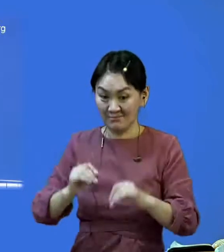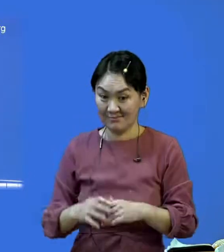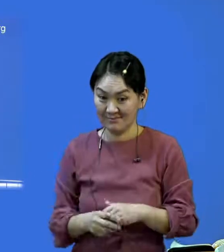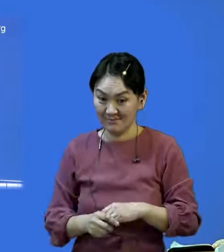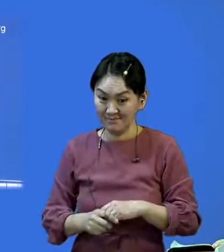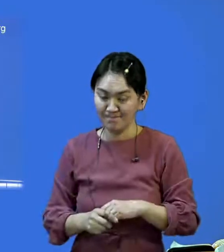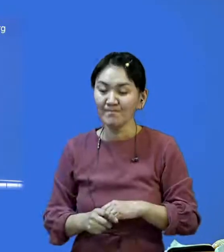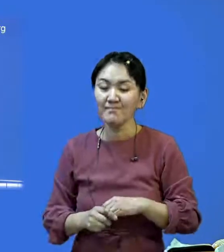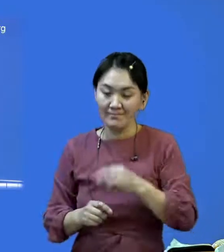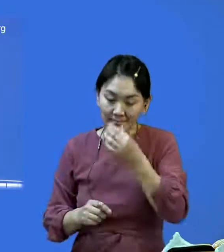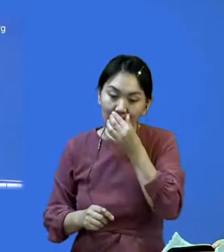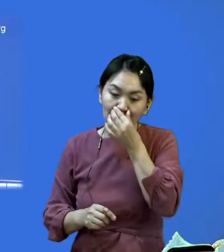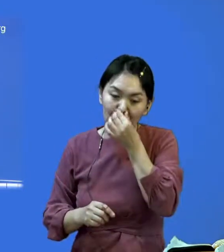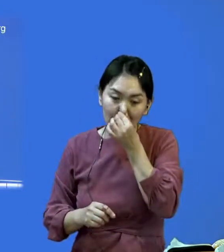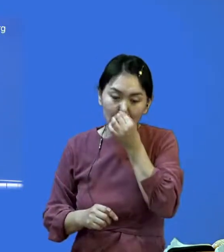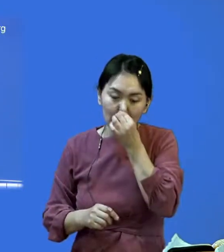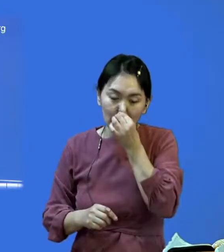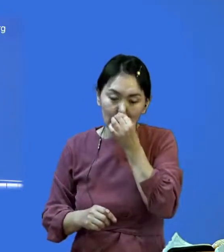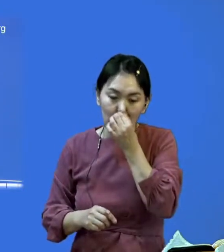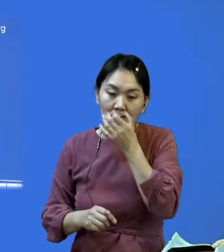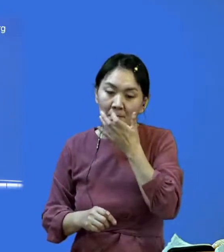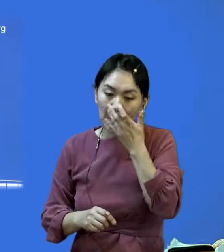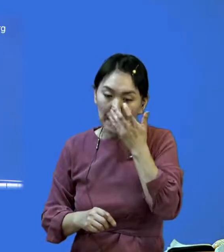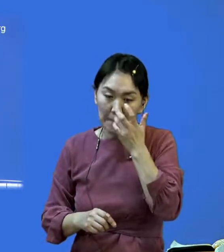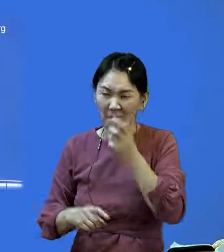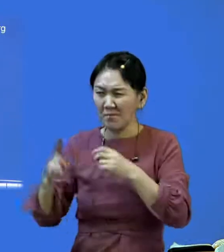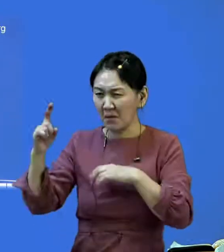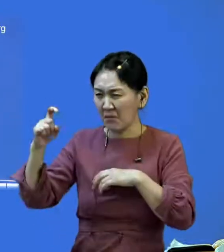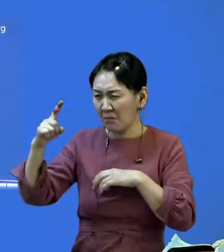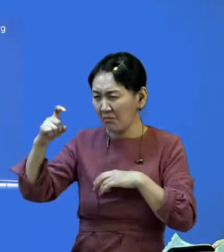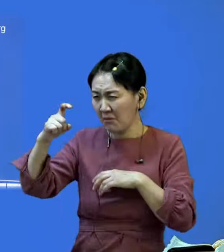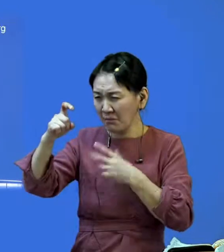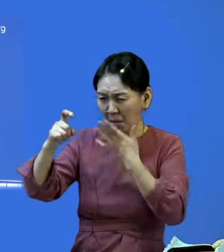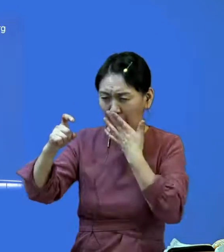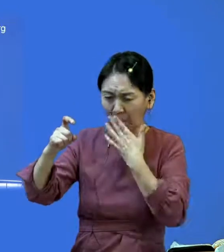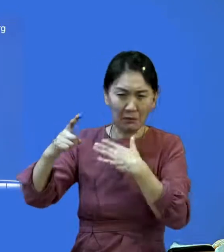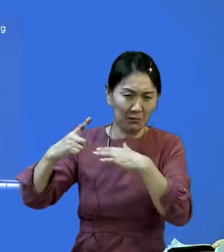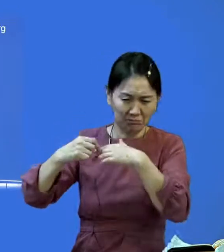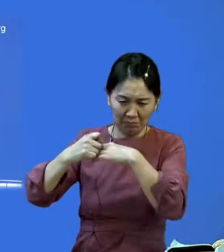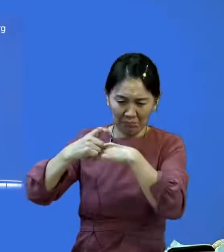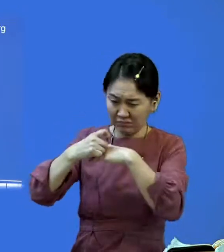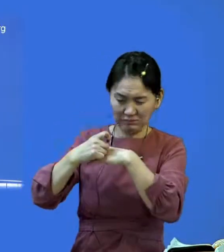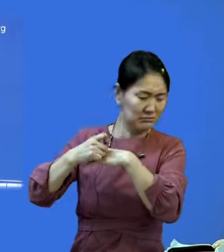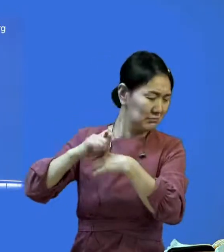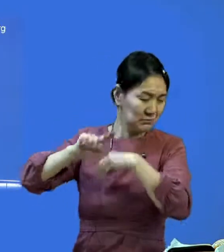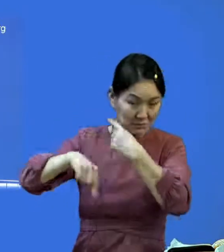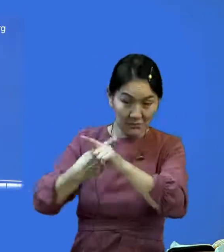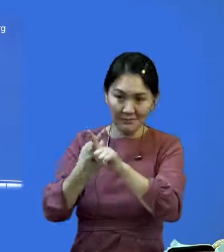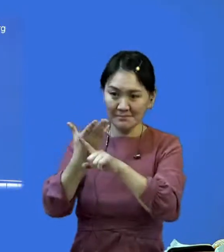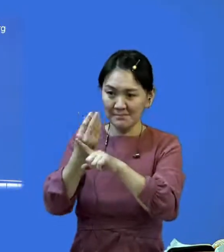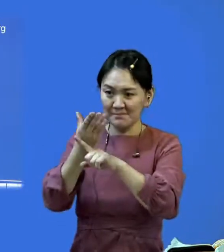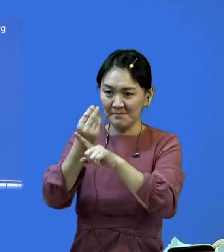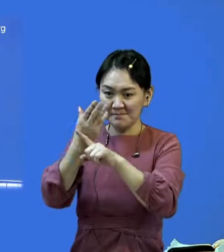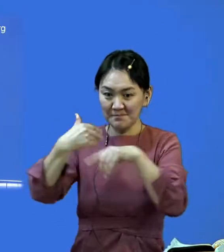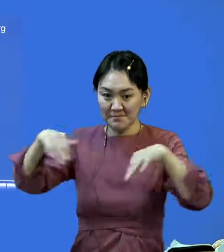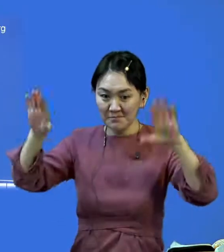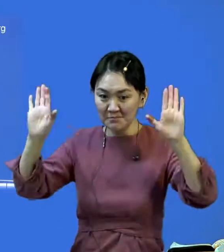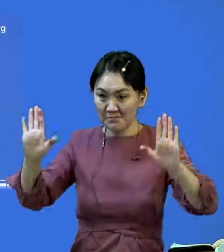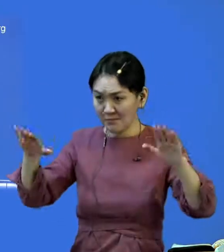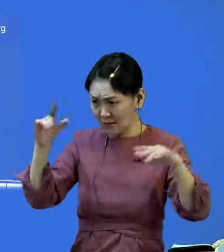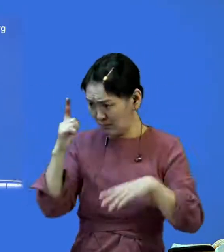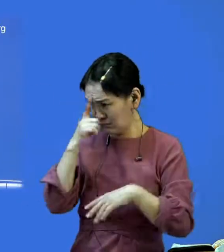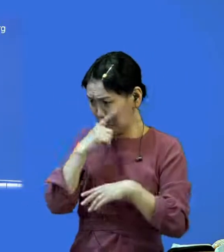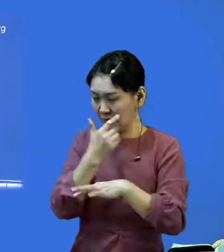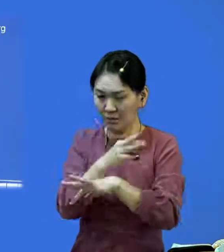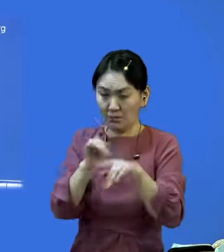Тэгэлэр муухай байсан тэр өт орхоо эрвээхөө болоо нисээ явчихдаг шиг. Бурхан үйлдэж байгаа ажил үүнийг чадахгүй гэж